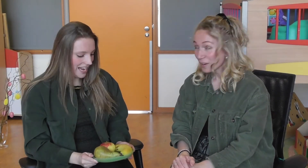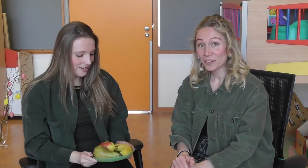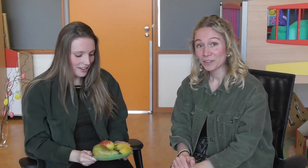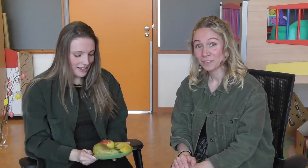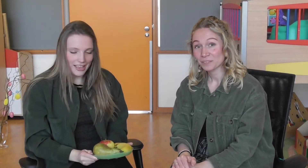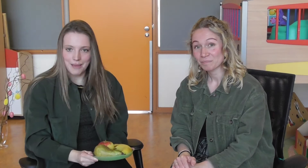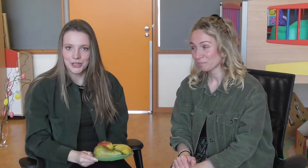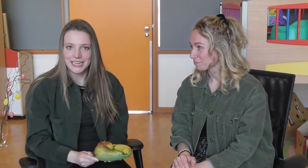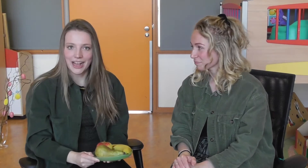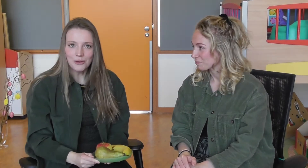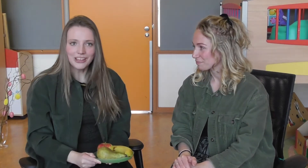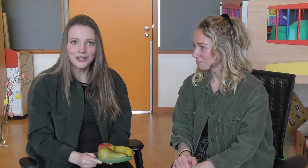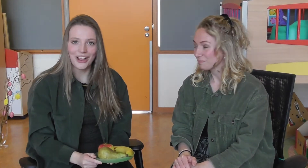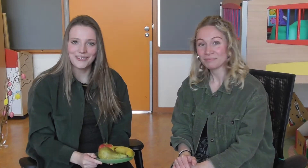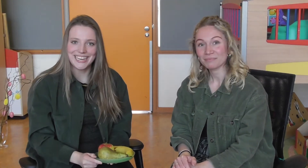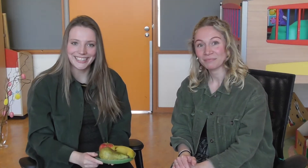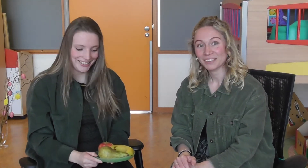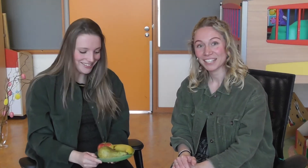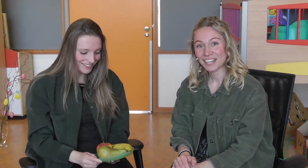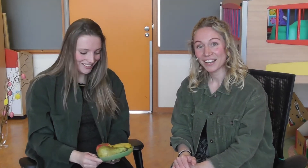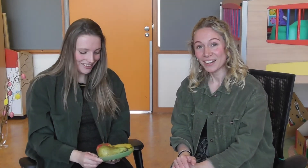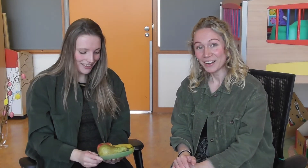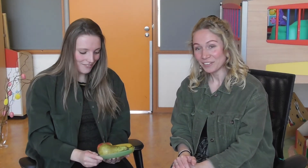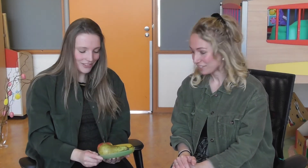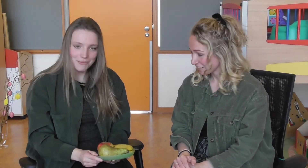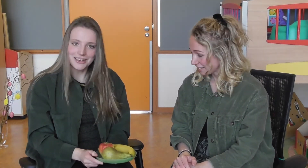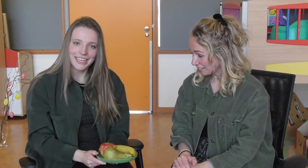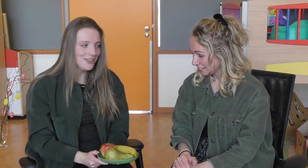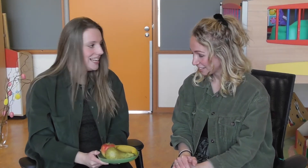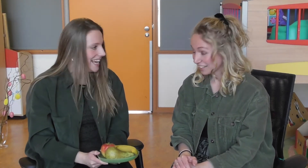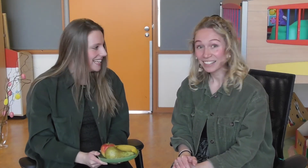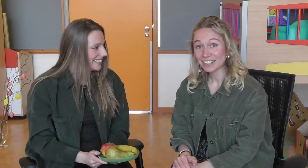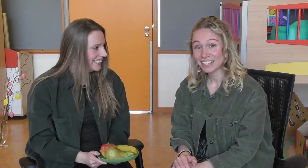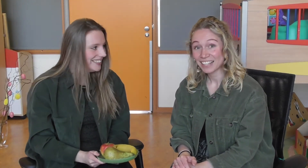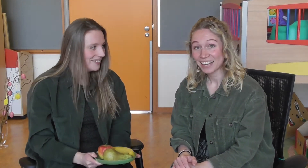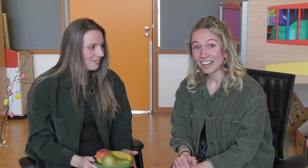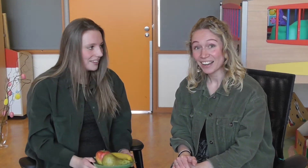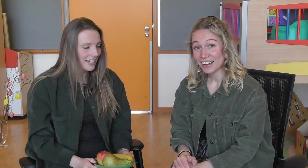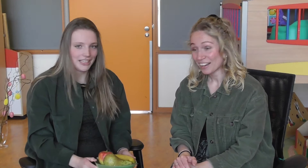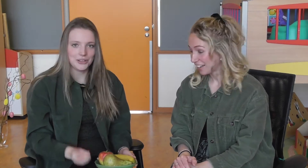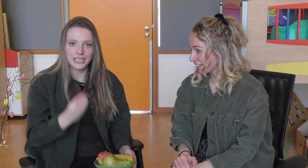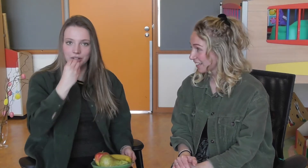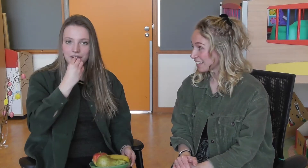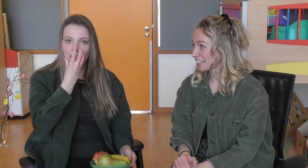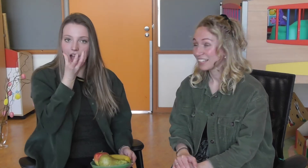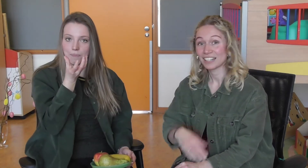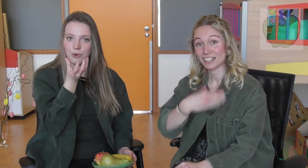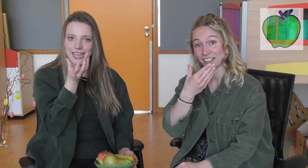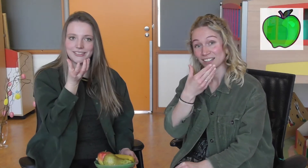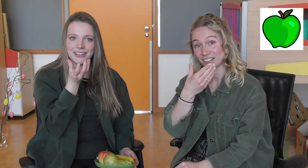En hebben jullie daar ook thuis fruit liggen? Gaan jullie eten? Gaan jullie een appel eten?